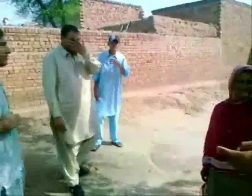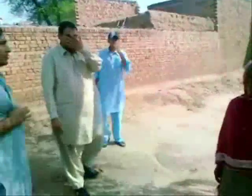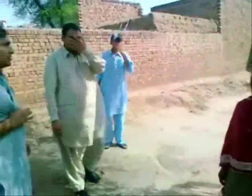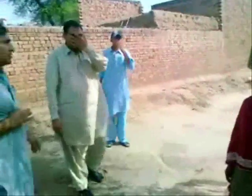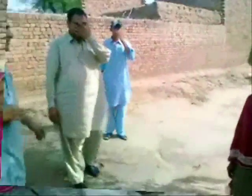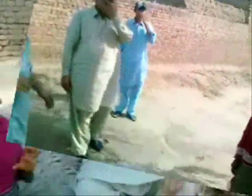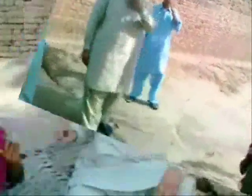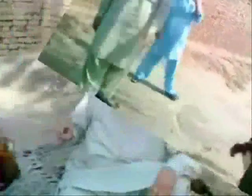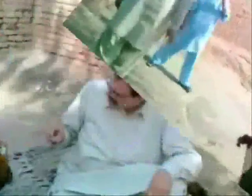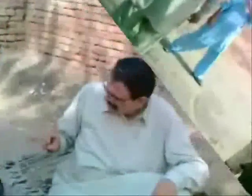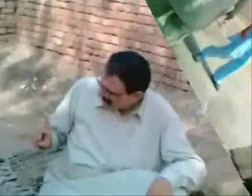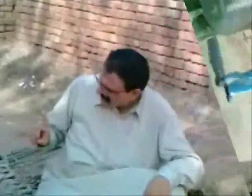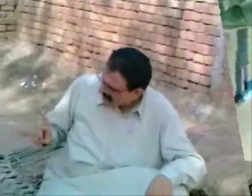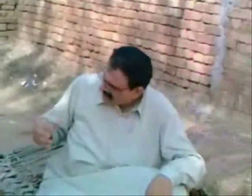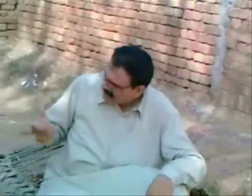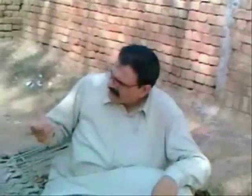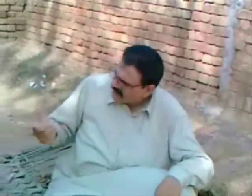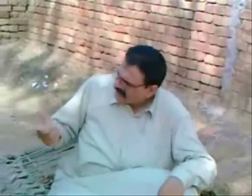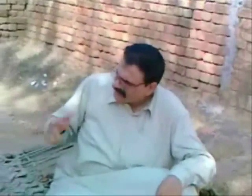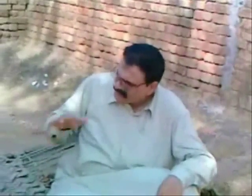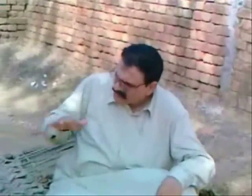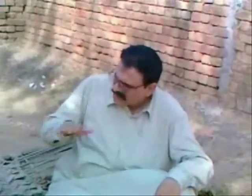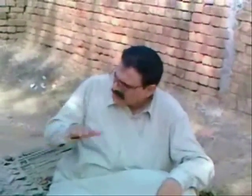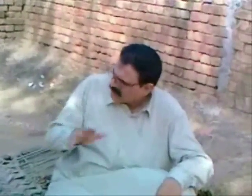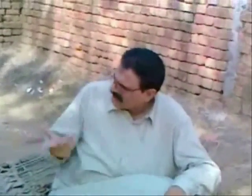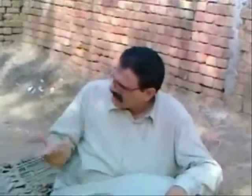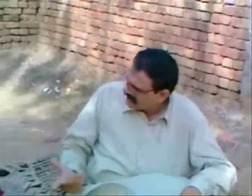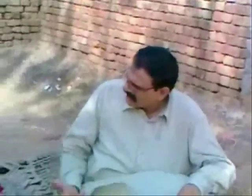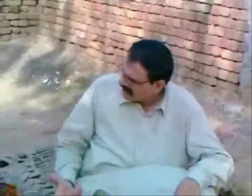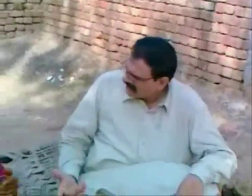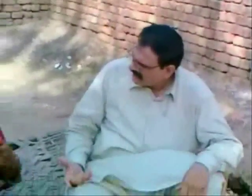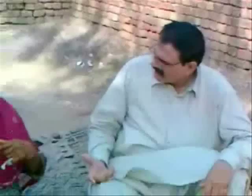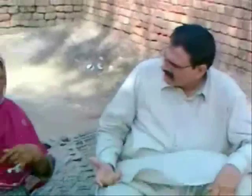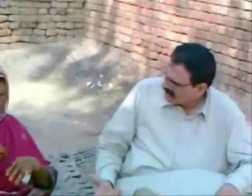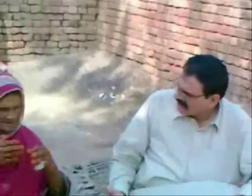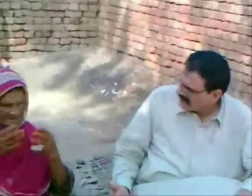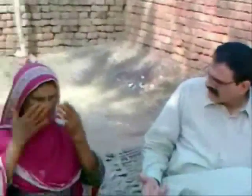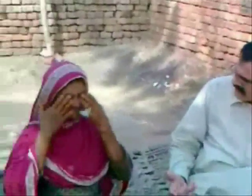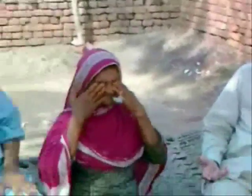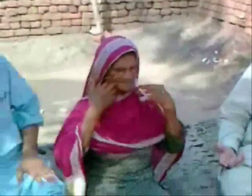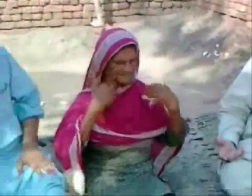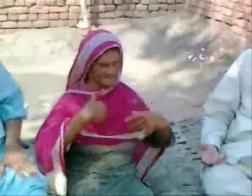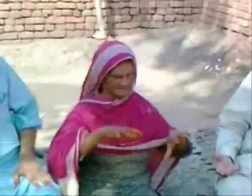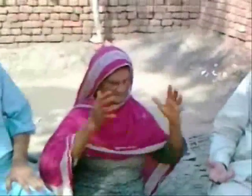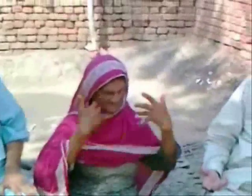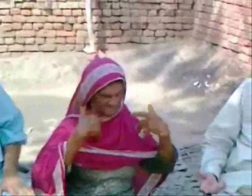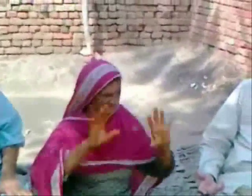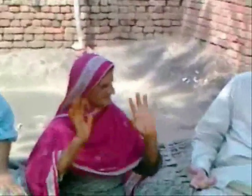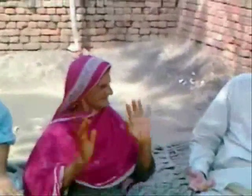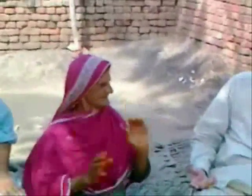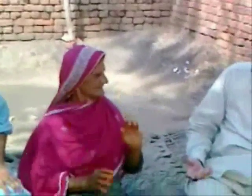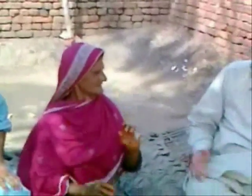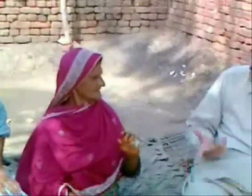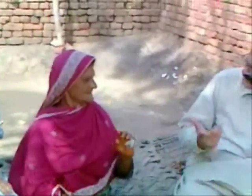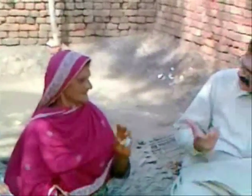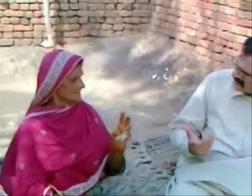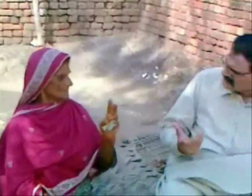गए जहां इनको एक 80 साल गुंगी बहरी औरत से इन्होंने मुलाकात की। ये उसके घर गए। इस